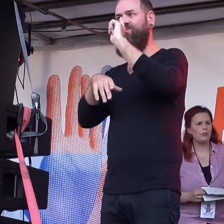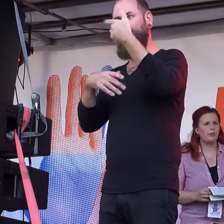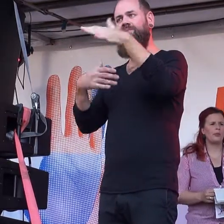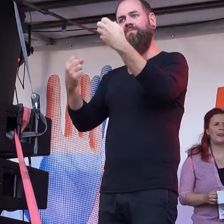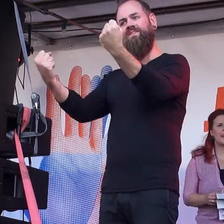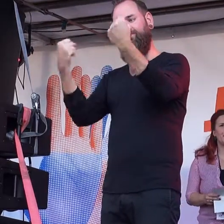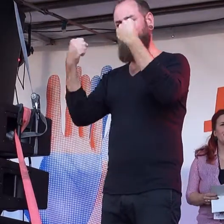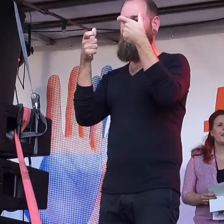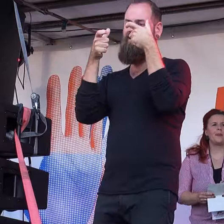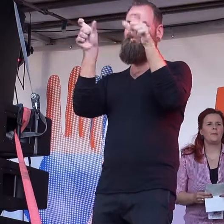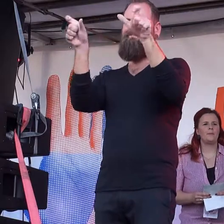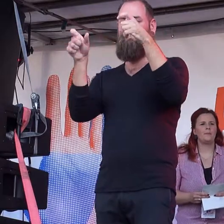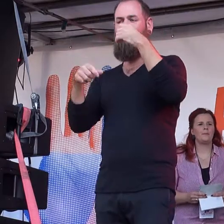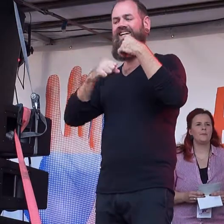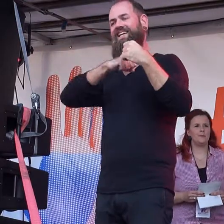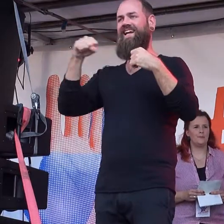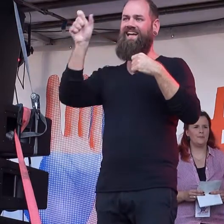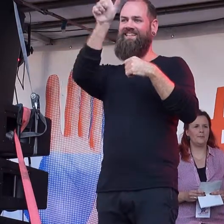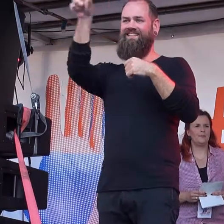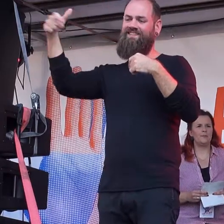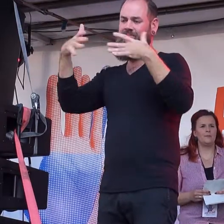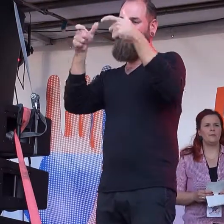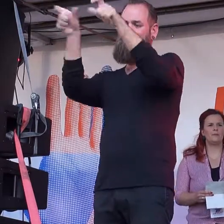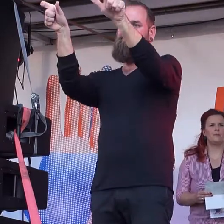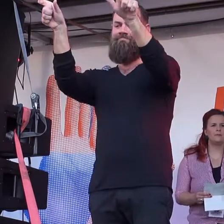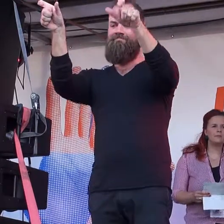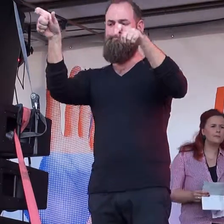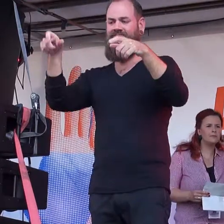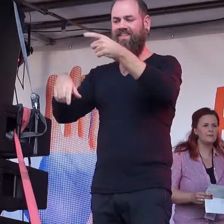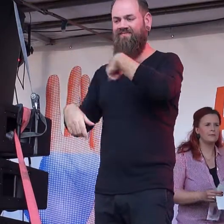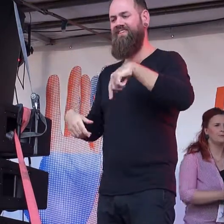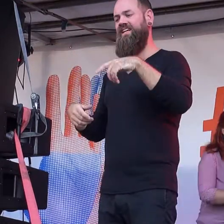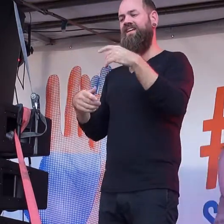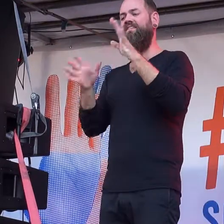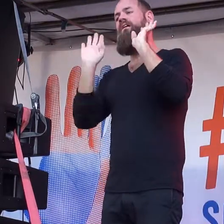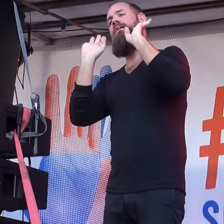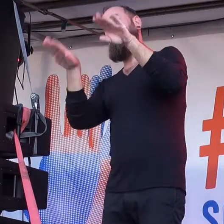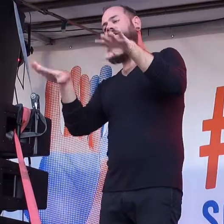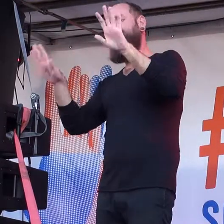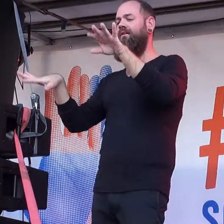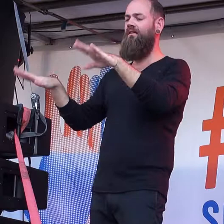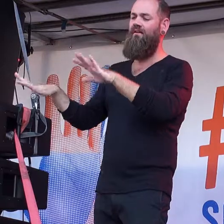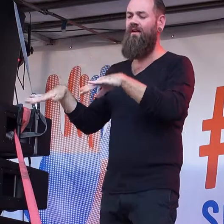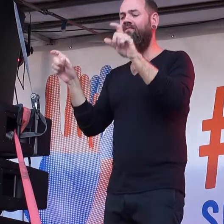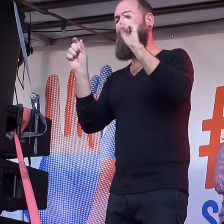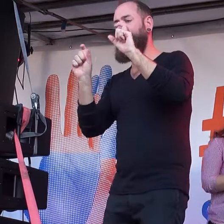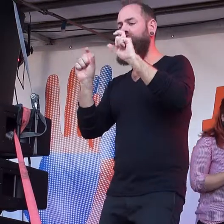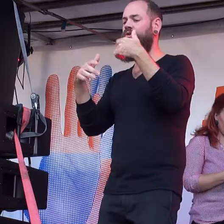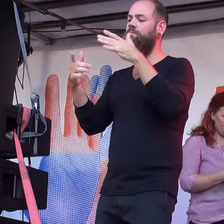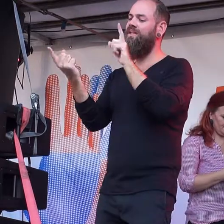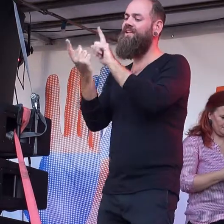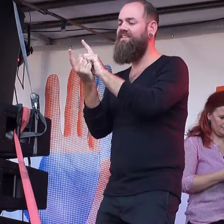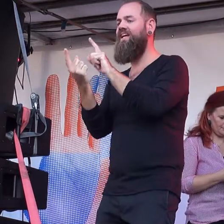rechtsruck zu wirken und dabei reicht es auch nicht aus sich immer zu bestimmten anlässen zu finden wir müssen an jedem ort zu jeder